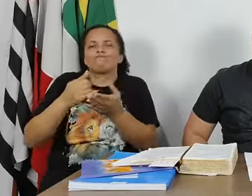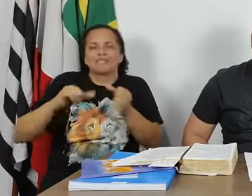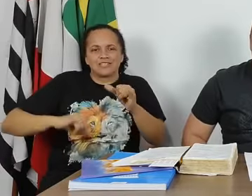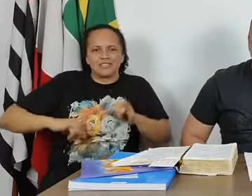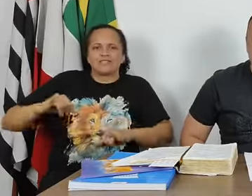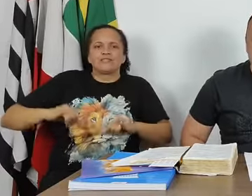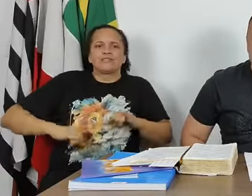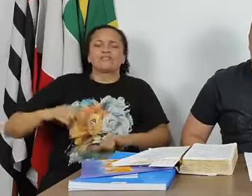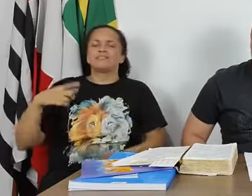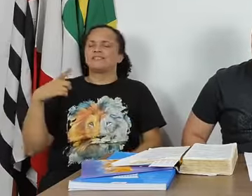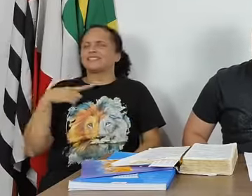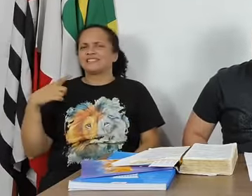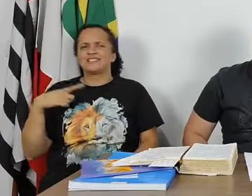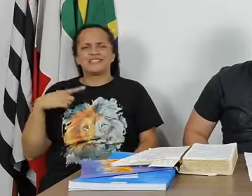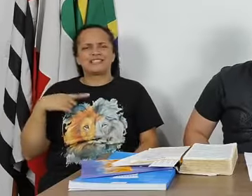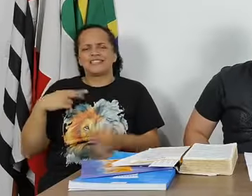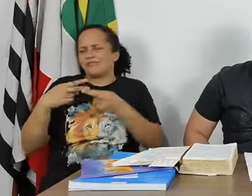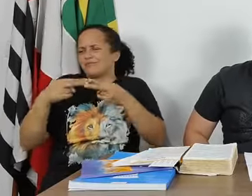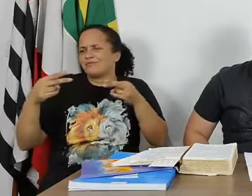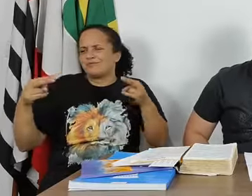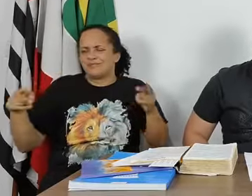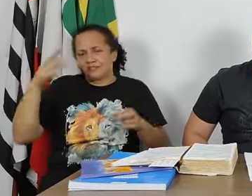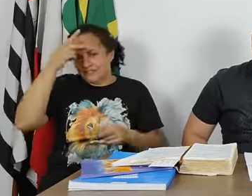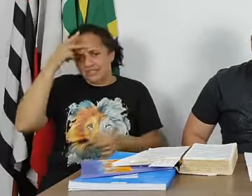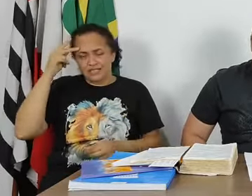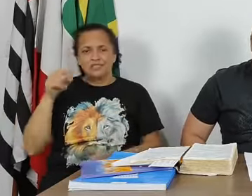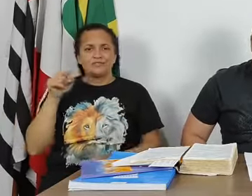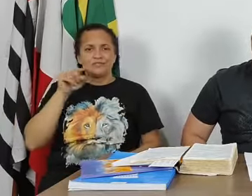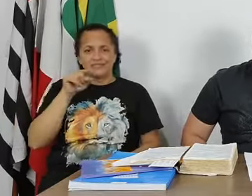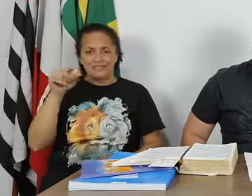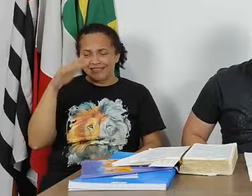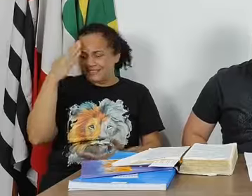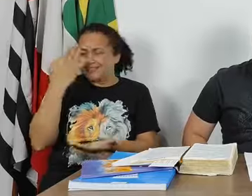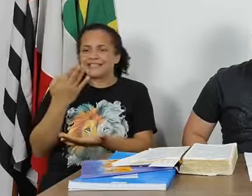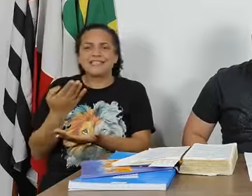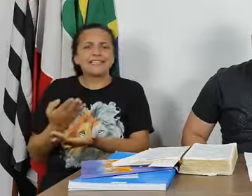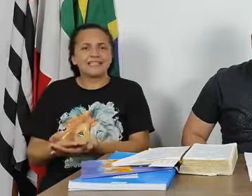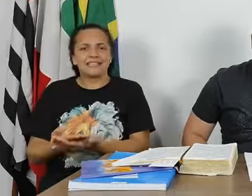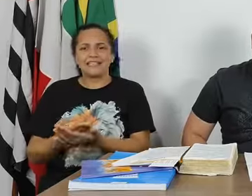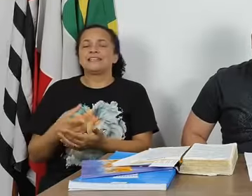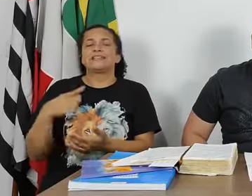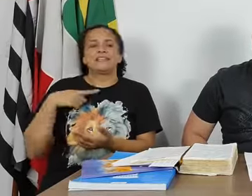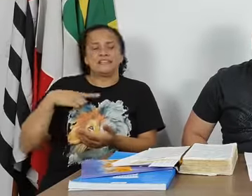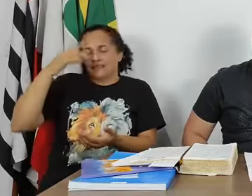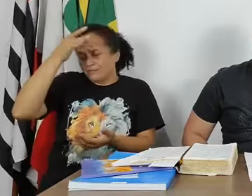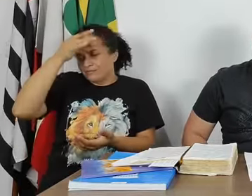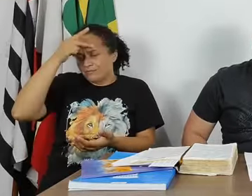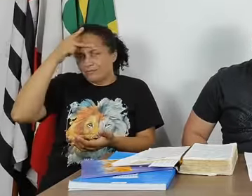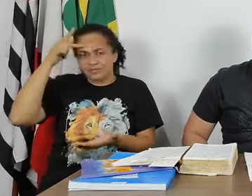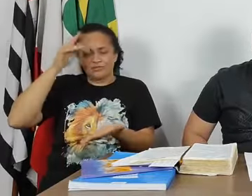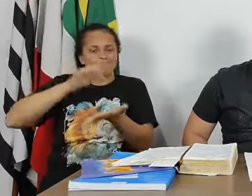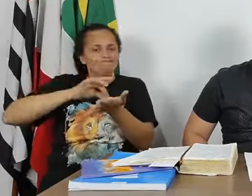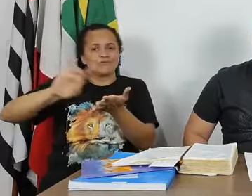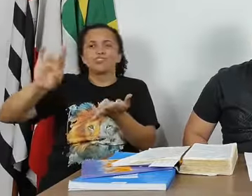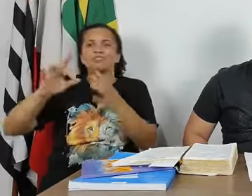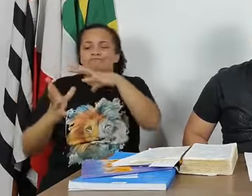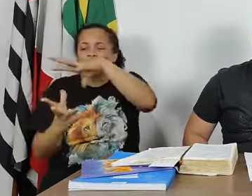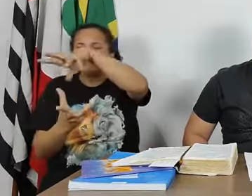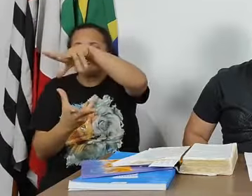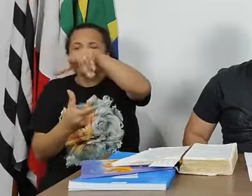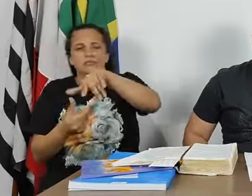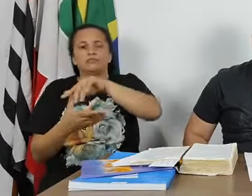vos matarão. Sereis odiados de todas as nações, por causa do meu nome. Nesse tempo, muitos vão